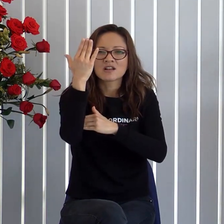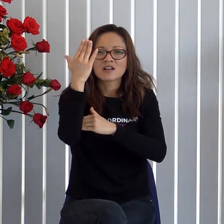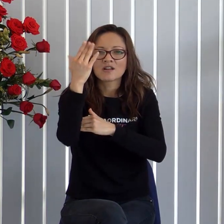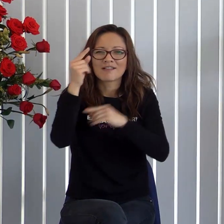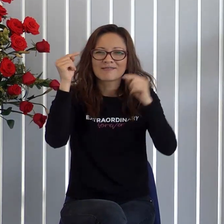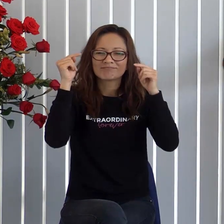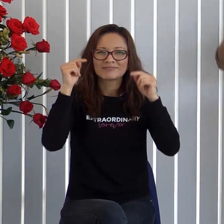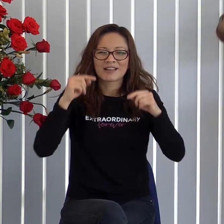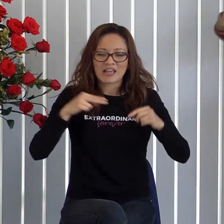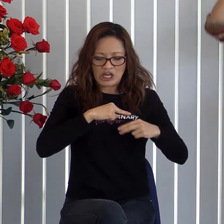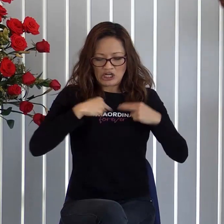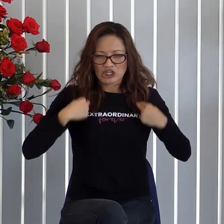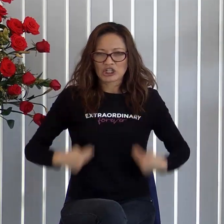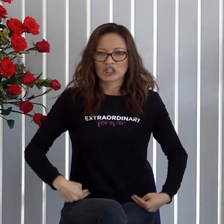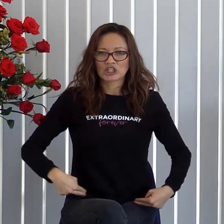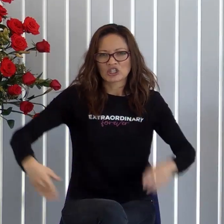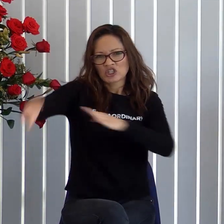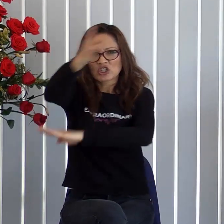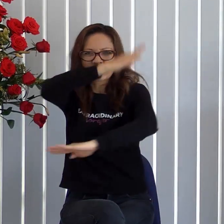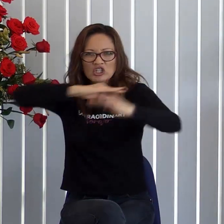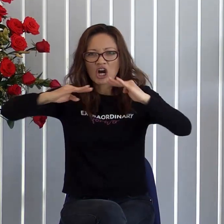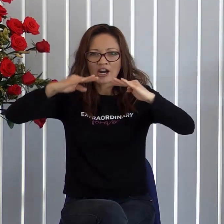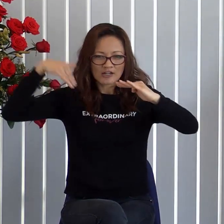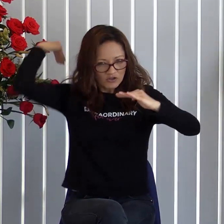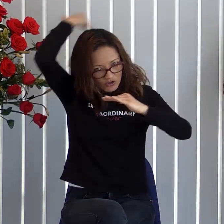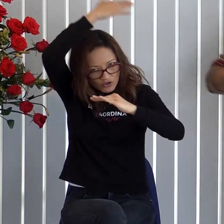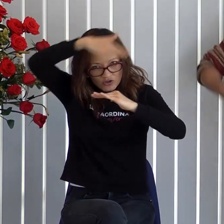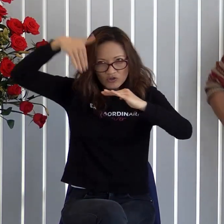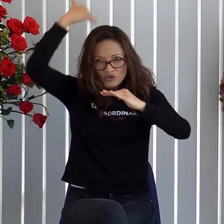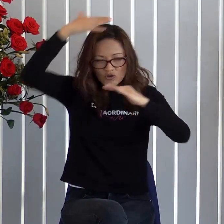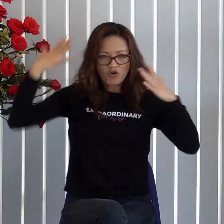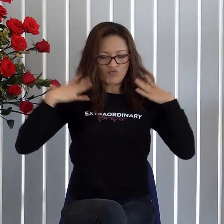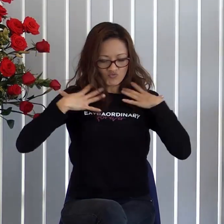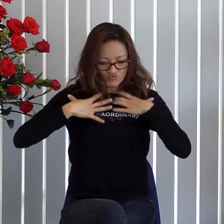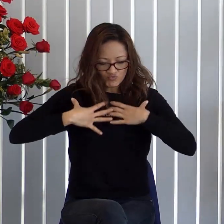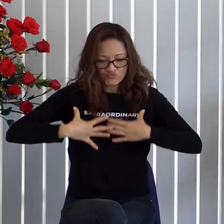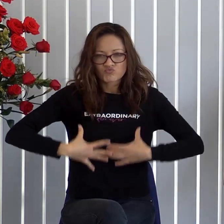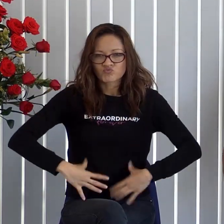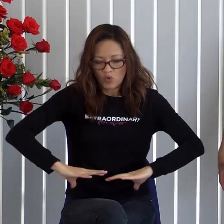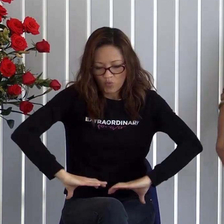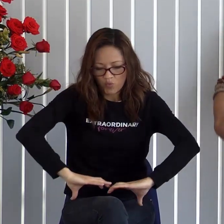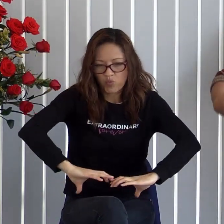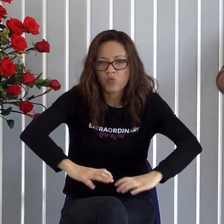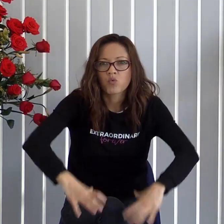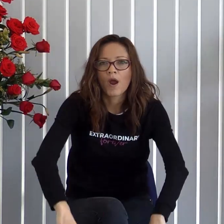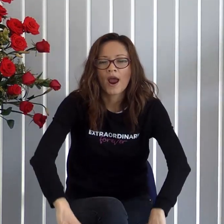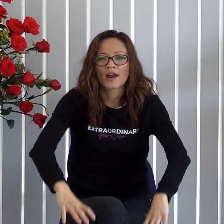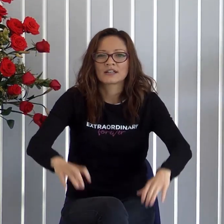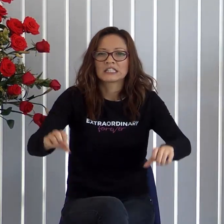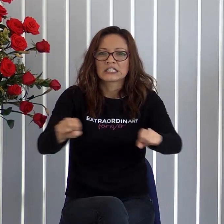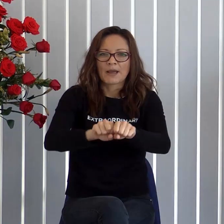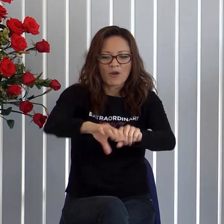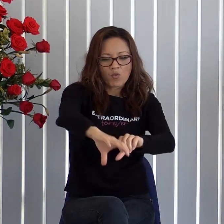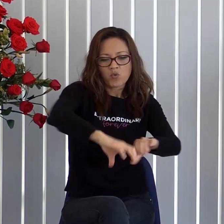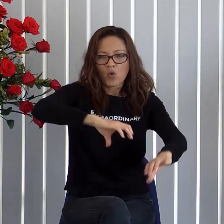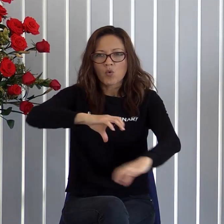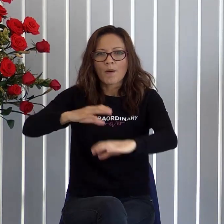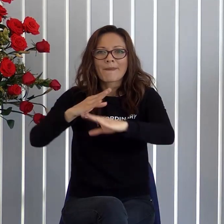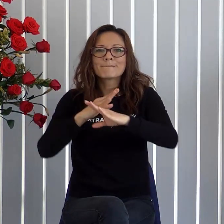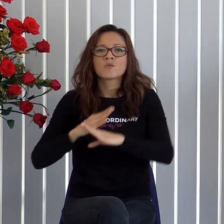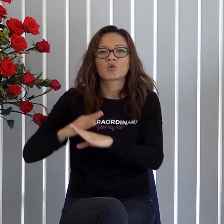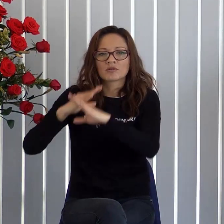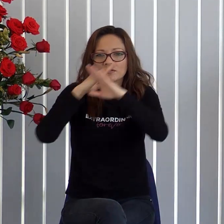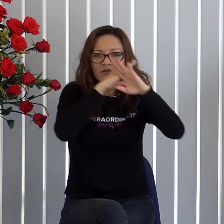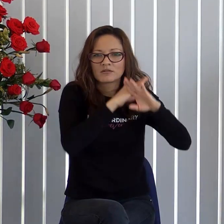ellos usaban unos petos cubiertos, toda la cabeza, el cuello, aquí, las piernas, las botas, eso, ¿sí?